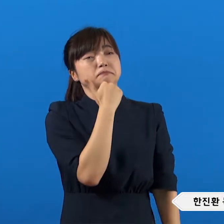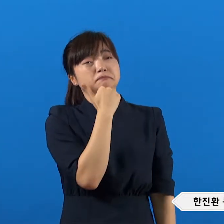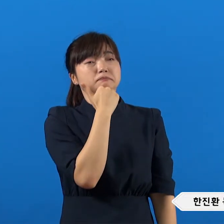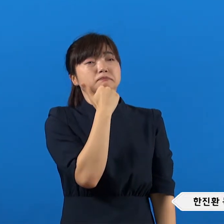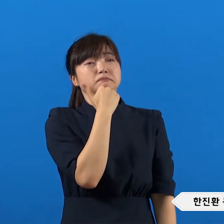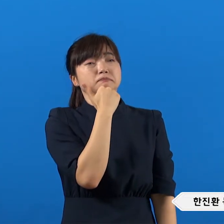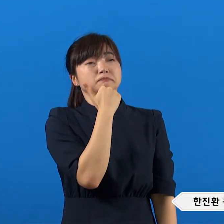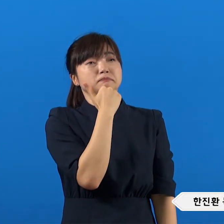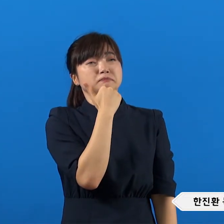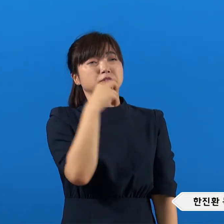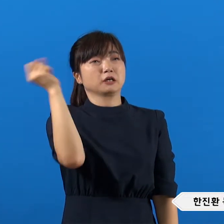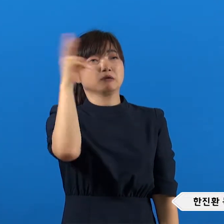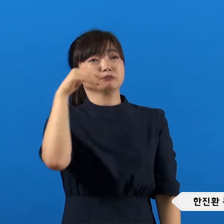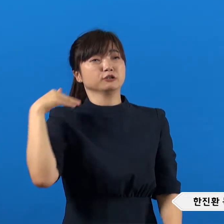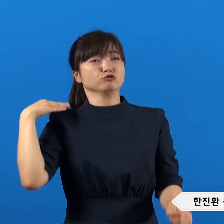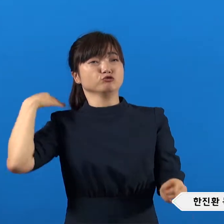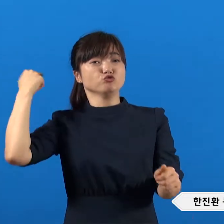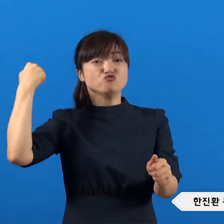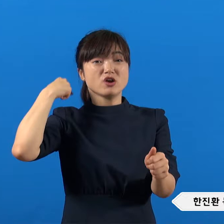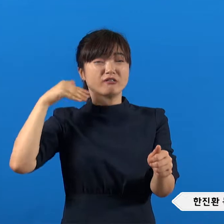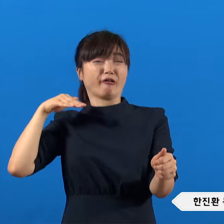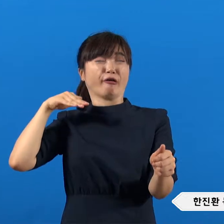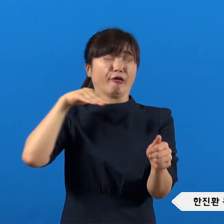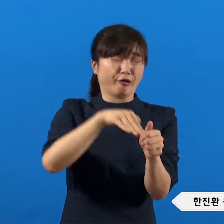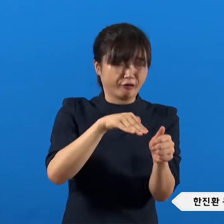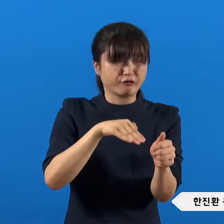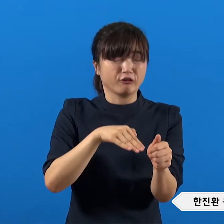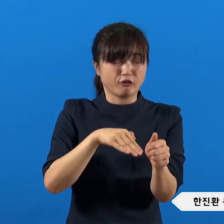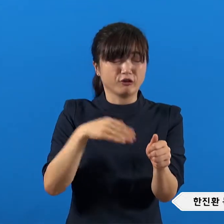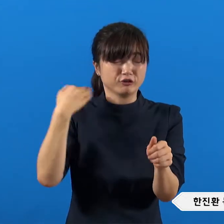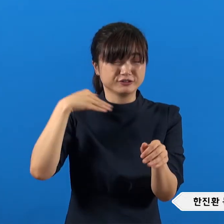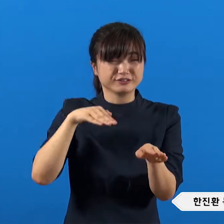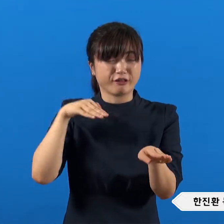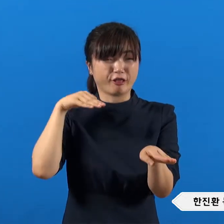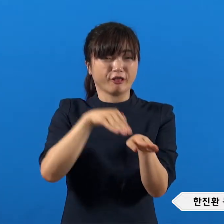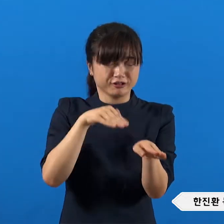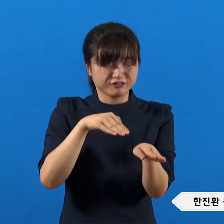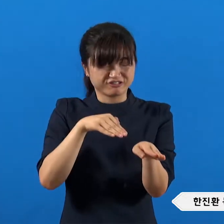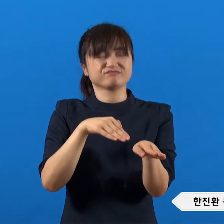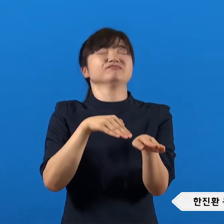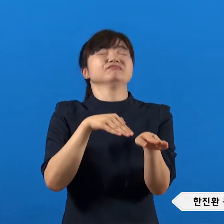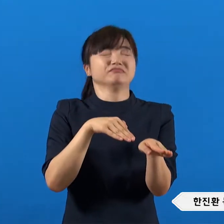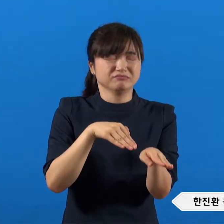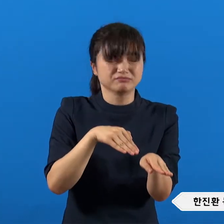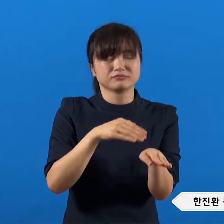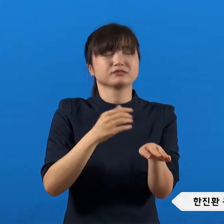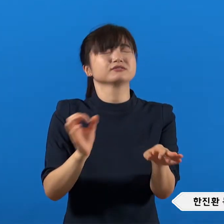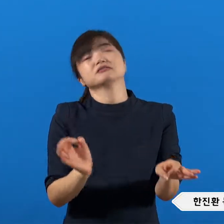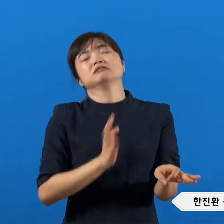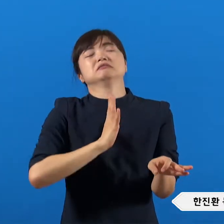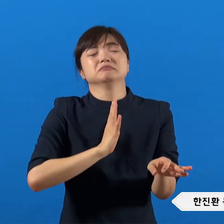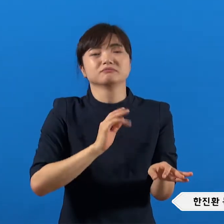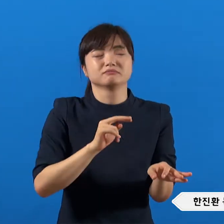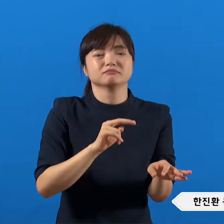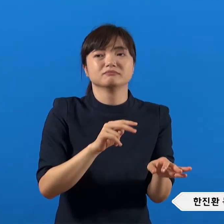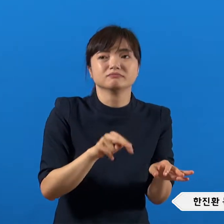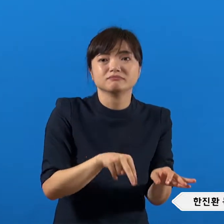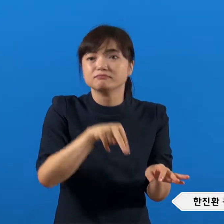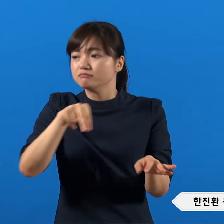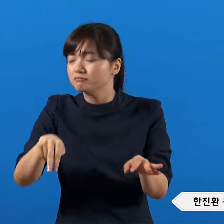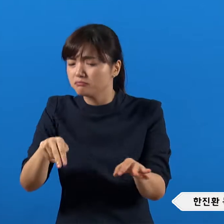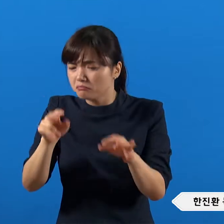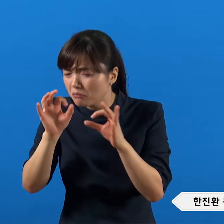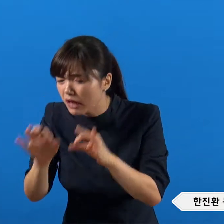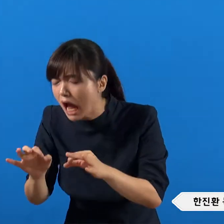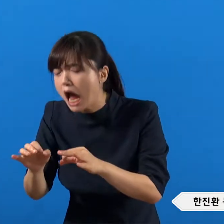있는데 꽝 하고 뒤에서 차가 자기 차를 들이받았습니다. 깜짝 놀라서 내려보니까 뒤에